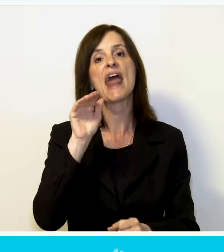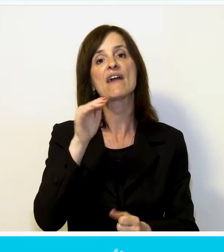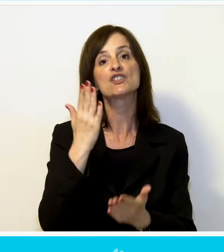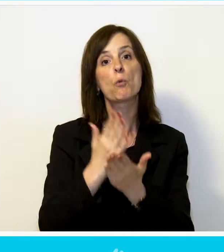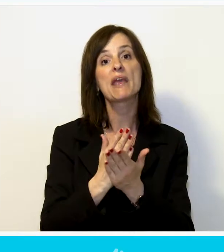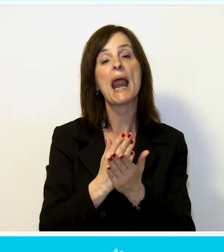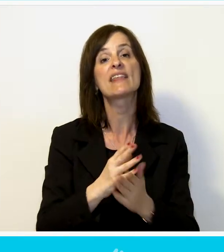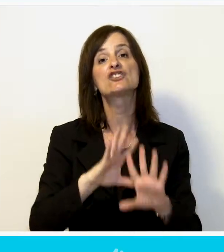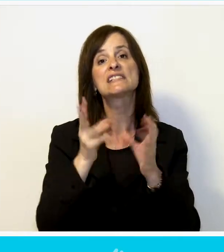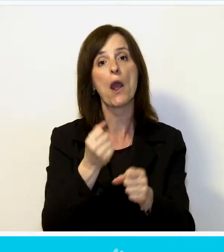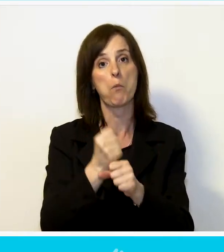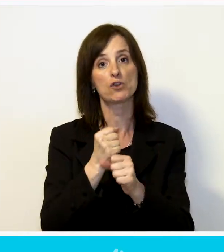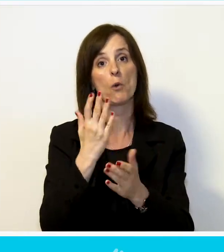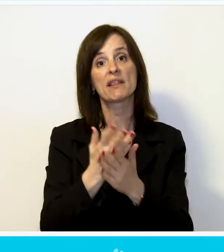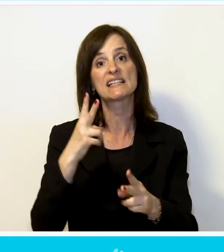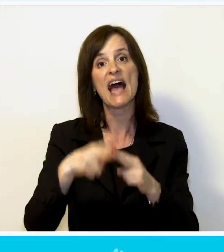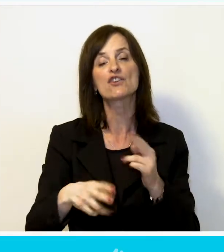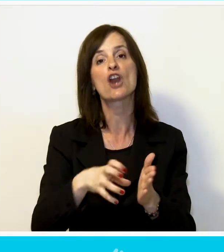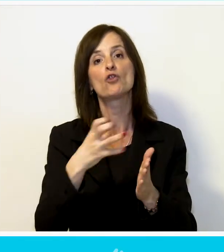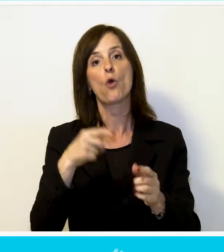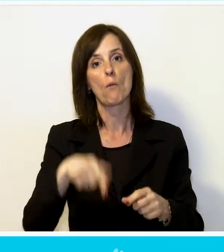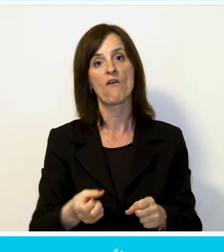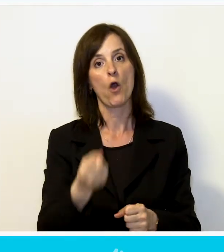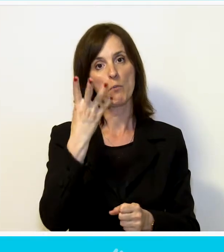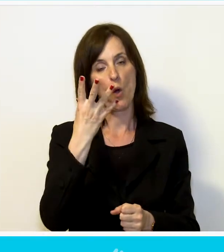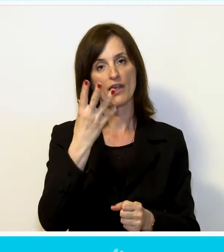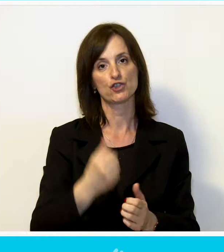bile da će ceo posao biti završen tokom ovog proleća.